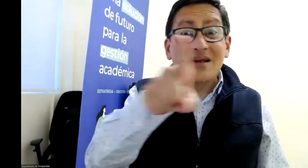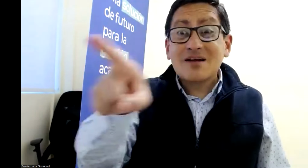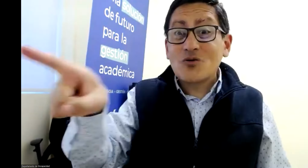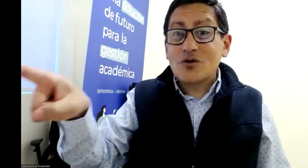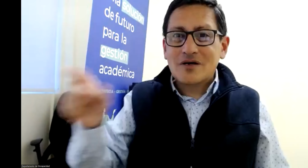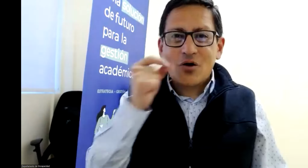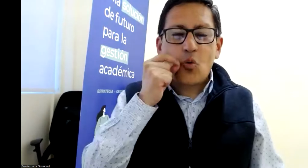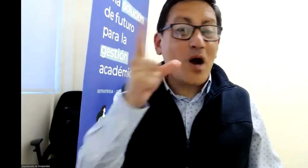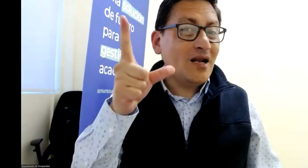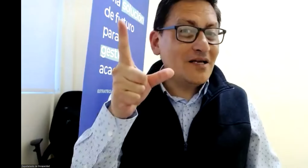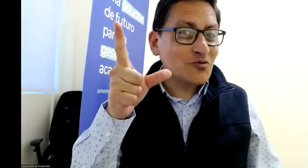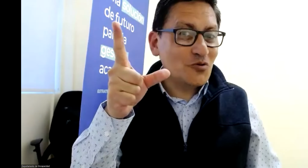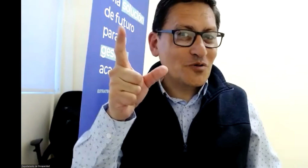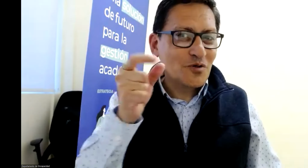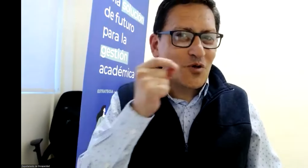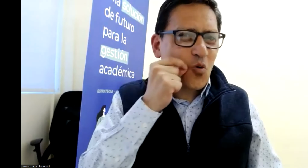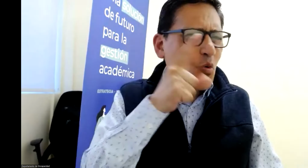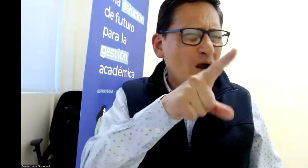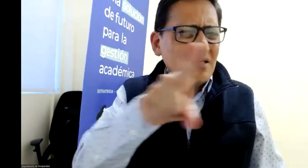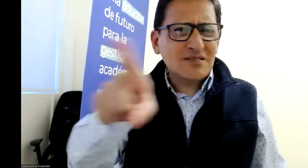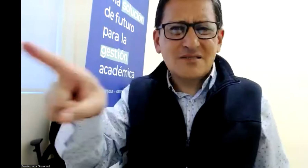cuáles cuál es uno cuál es